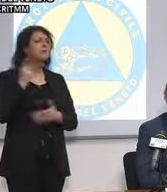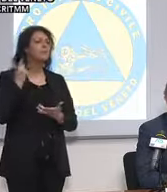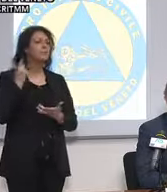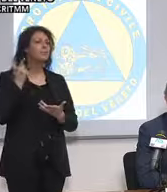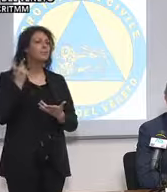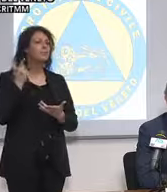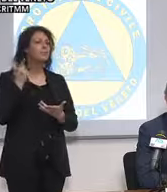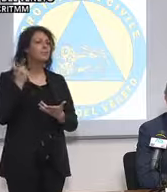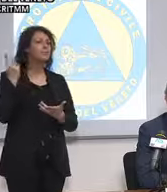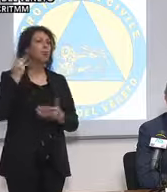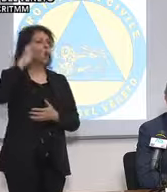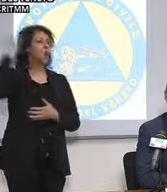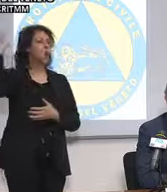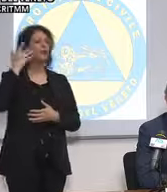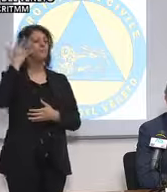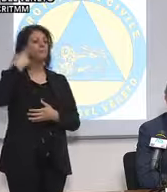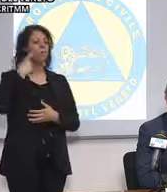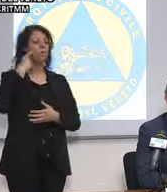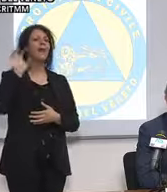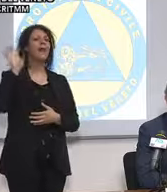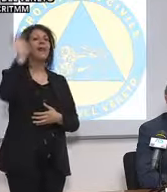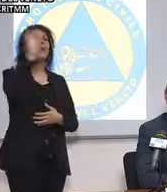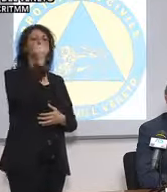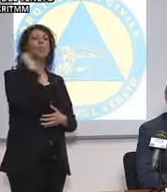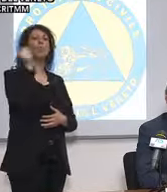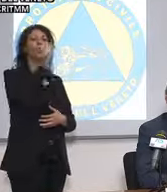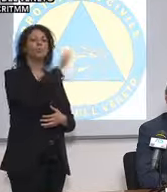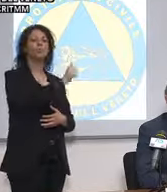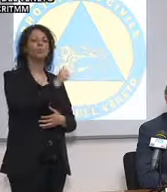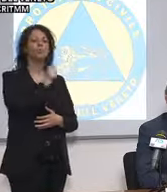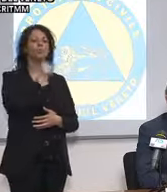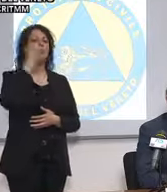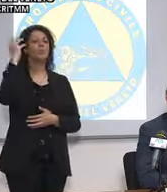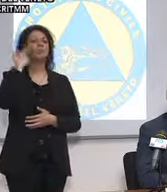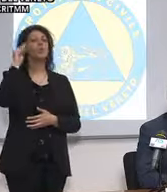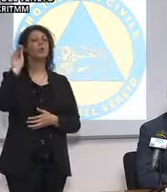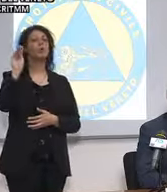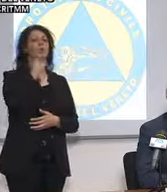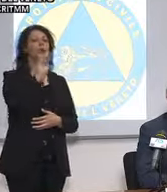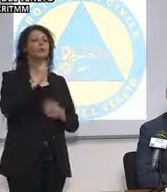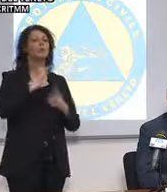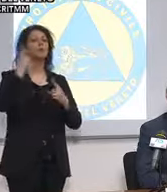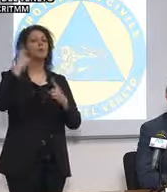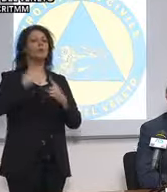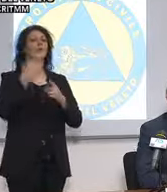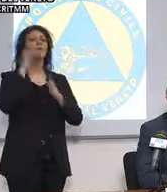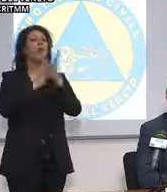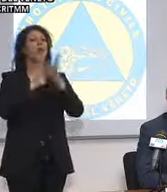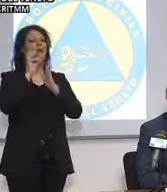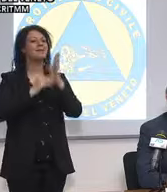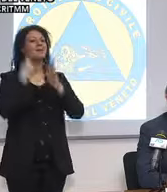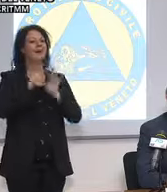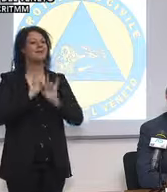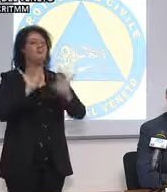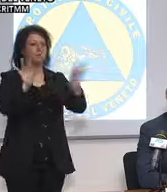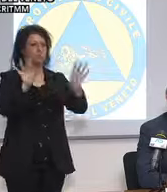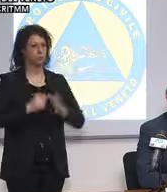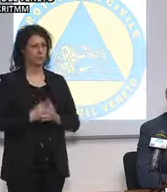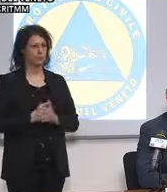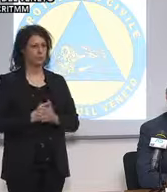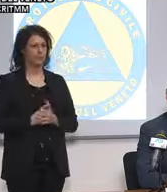possibile recrudescenza del virus? Io pensavo fosse già comunque attivo questo rapporto. Ma guardate, ieri sera sono state dette due cose che non sono